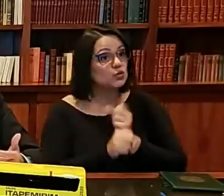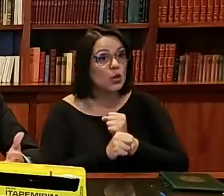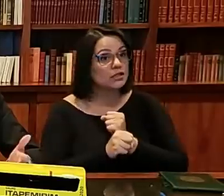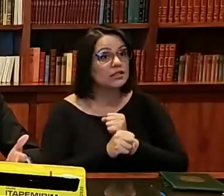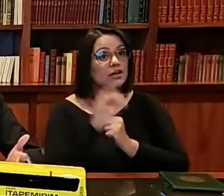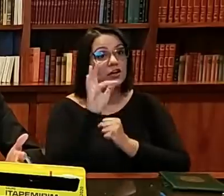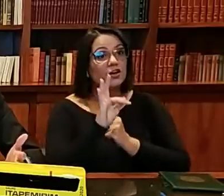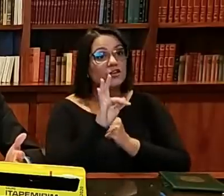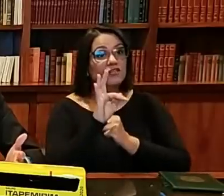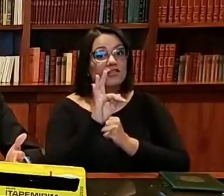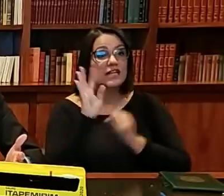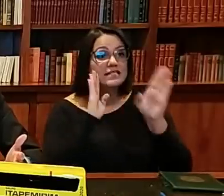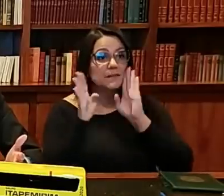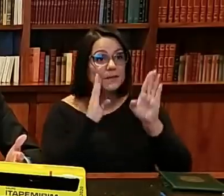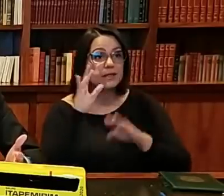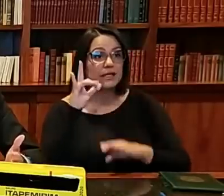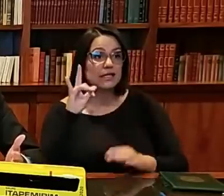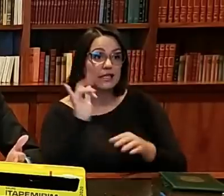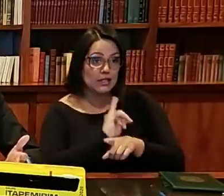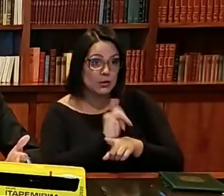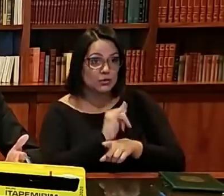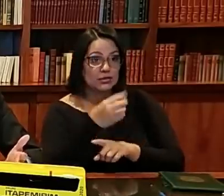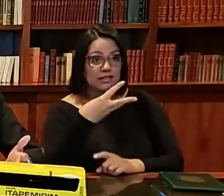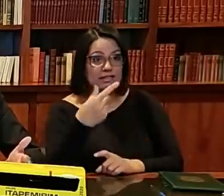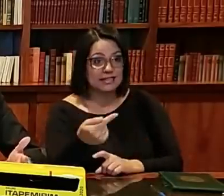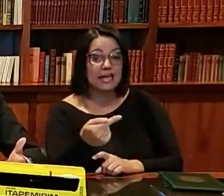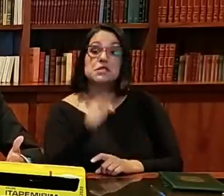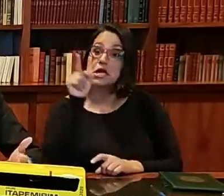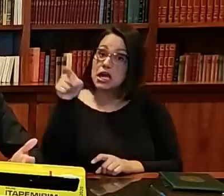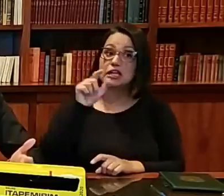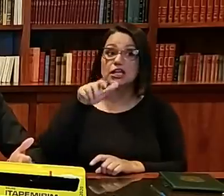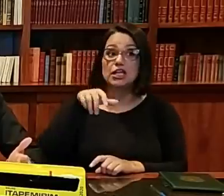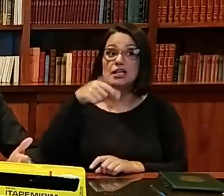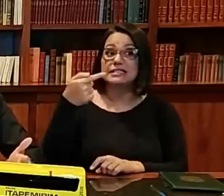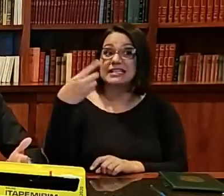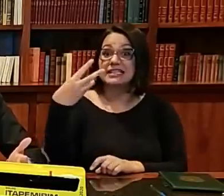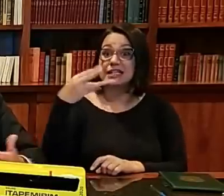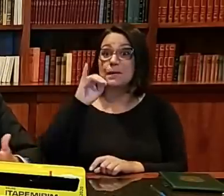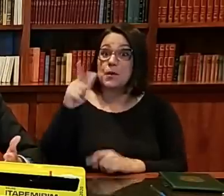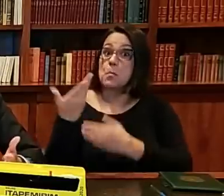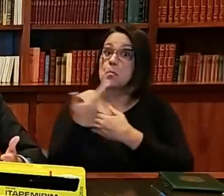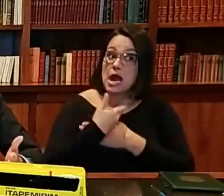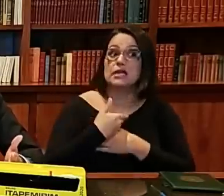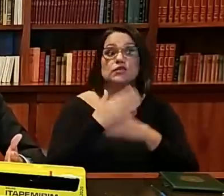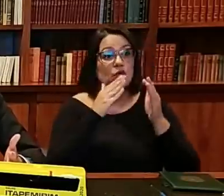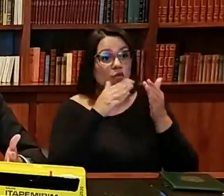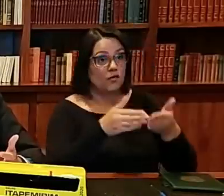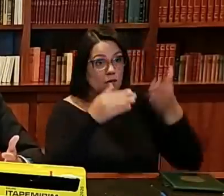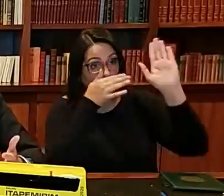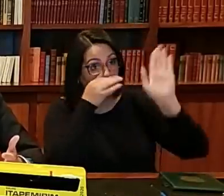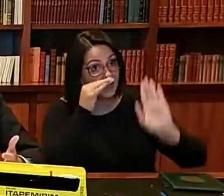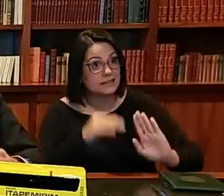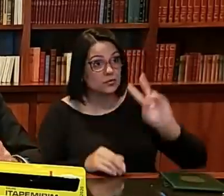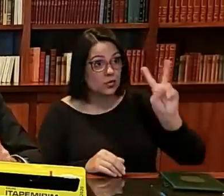Facebook, YouTube, 37 mil. E ele está com 74, 73 mil, quase o dobro. Né? Foco no Brasil, 2 mil.